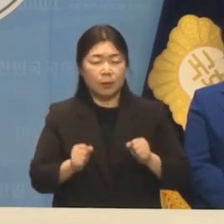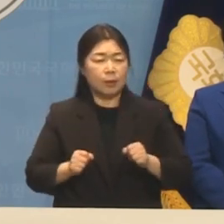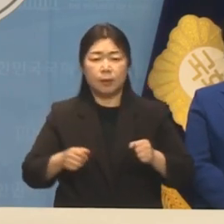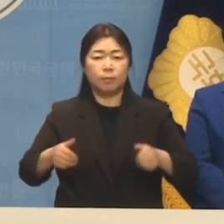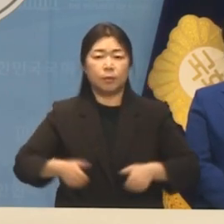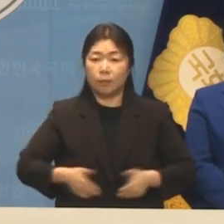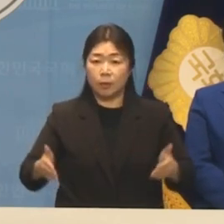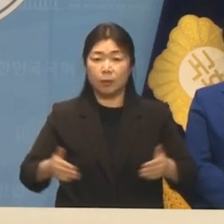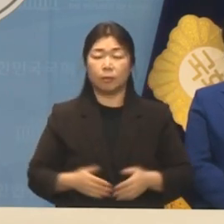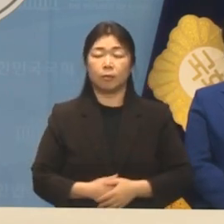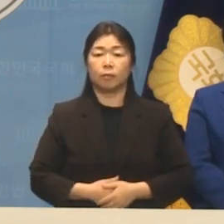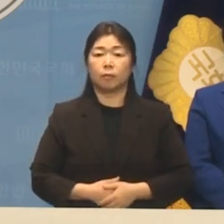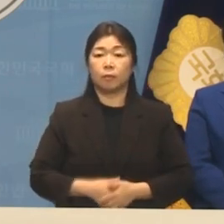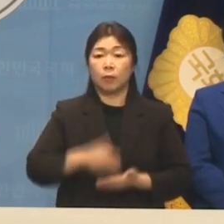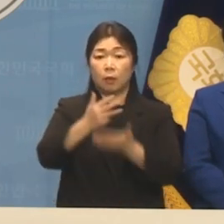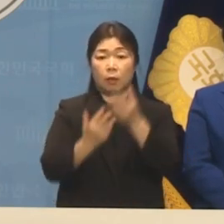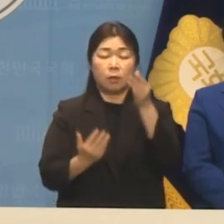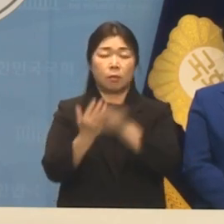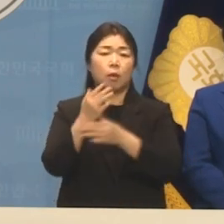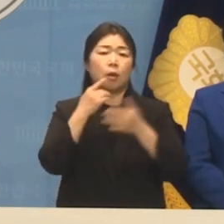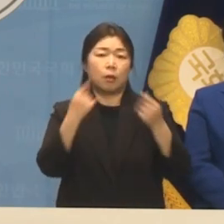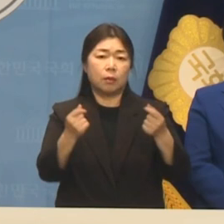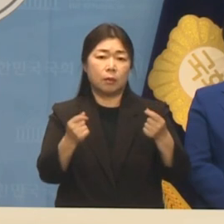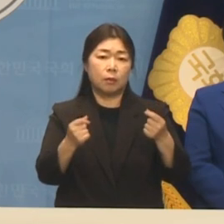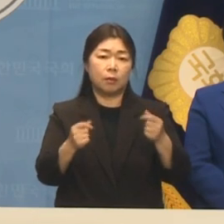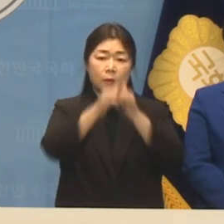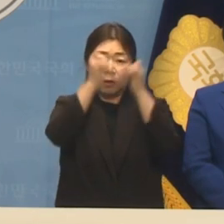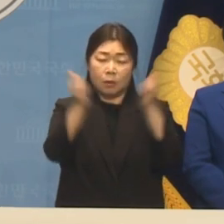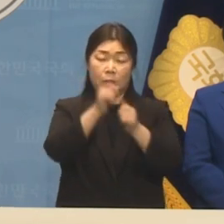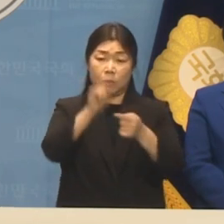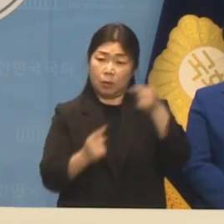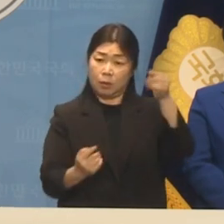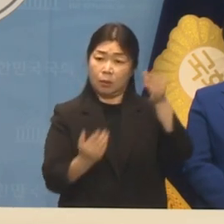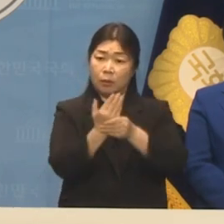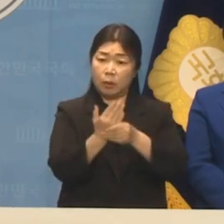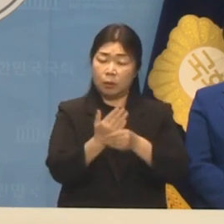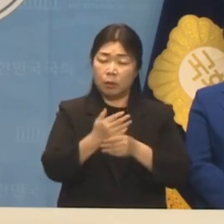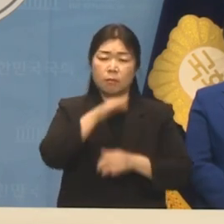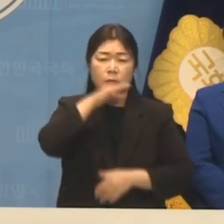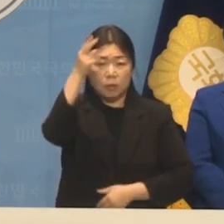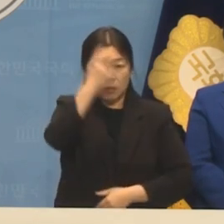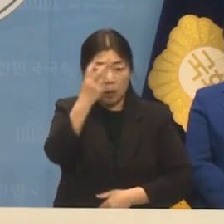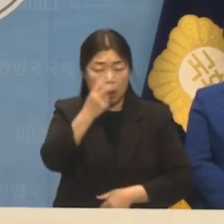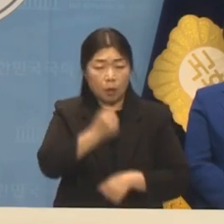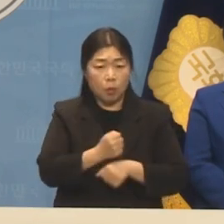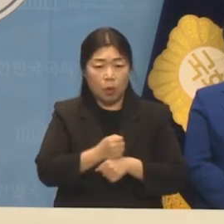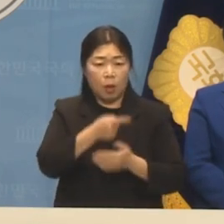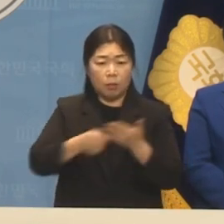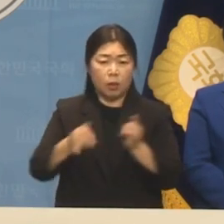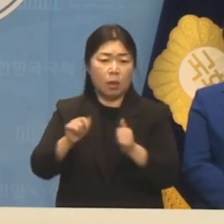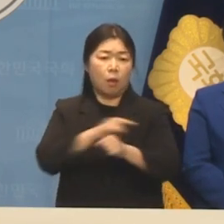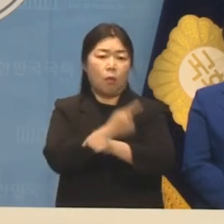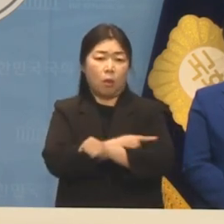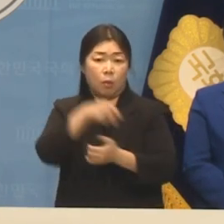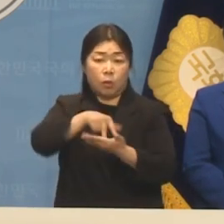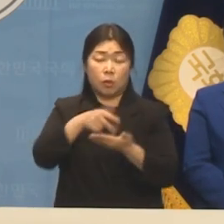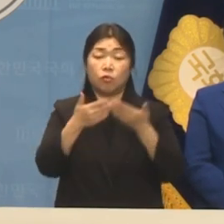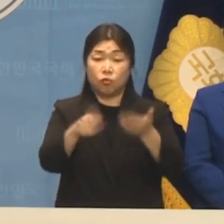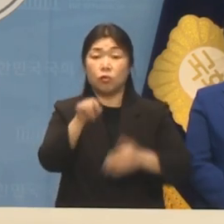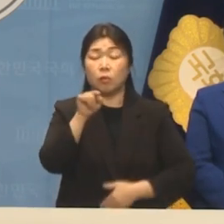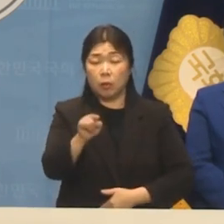없다. 이태원 참사와 같은 사회적 참사의 진상을 규명하고 피해자들의 권리를 보장하는